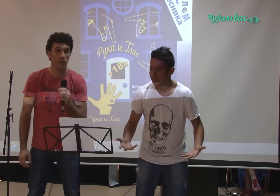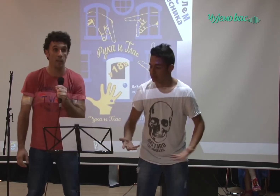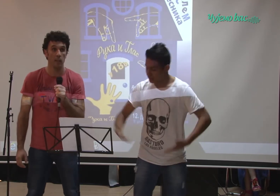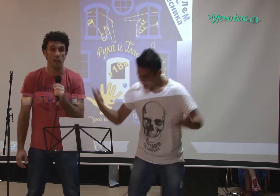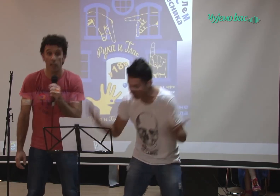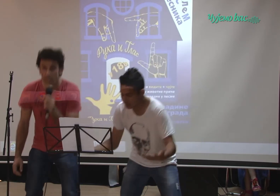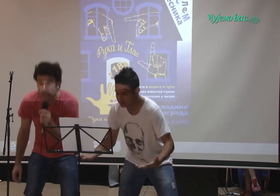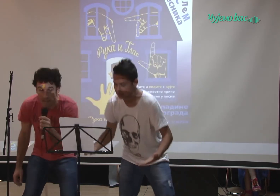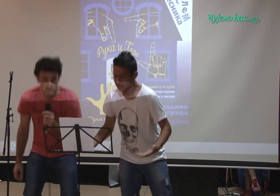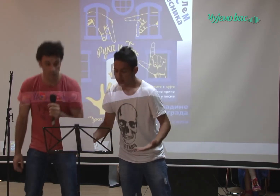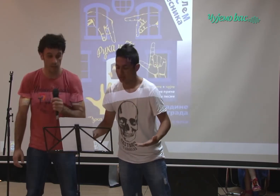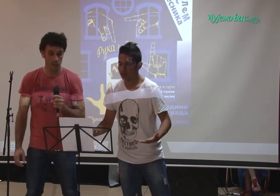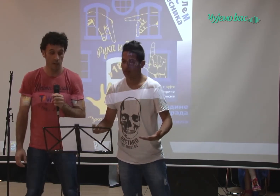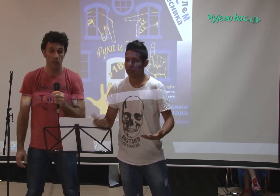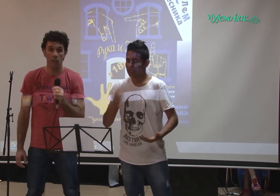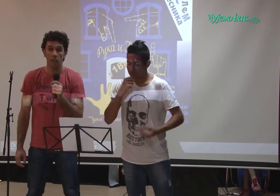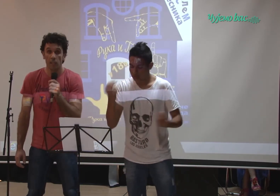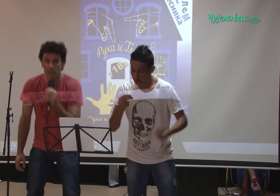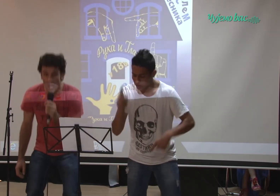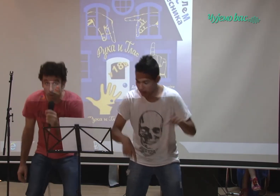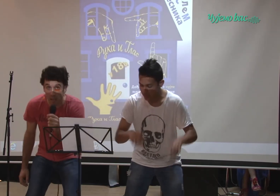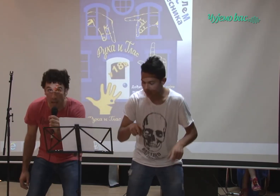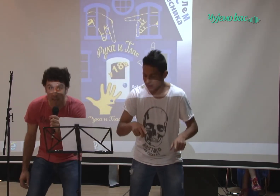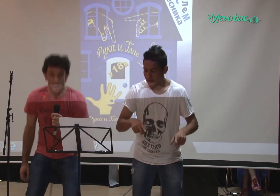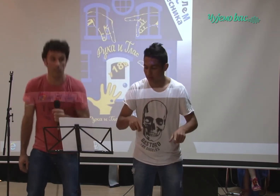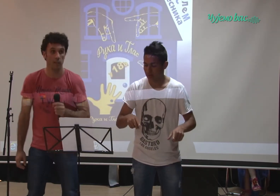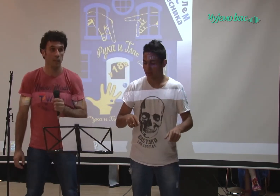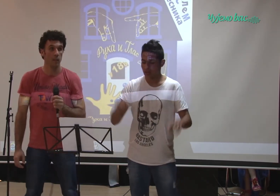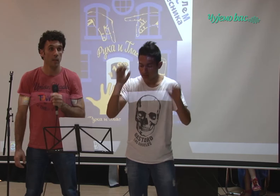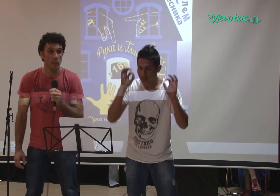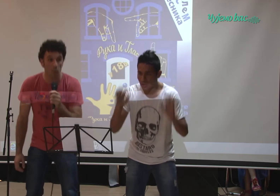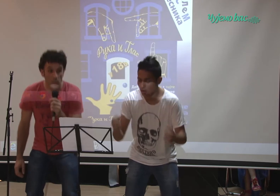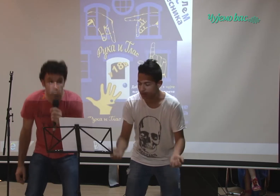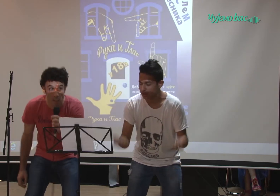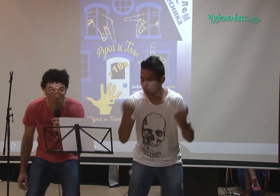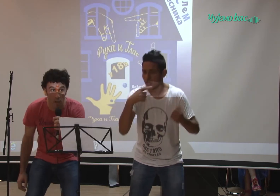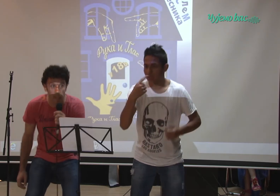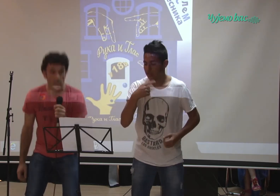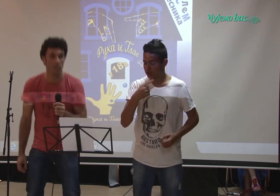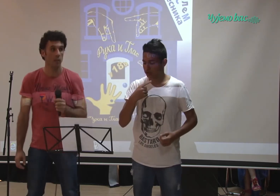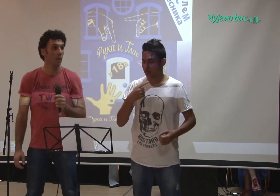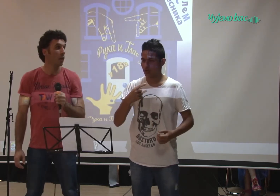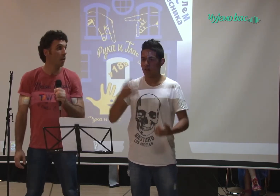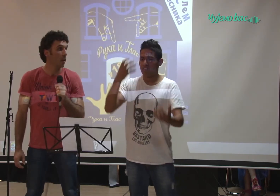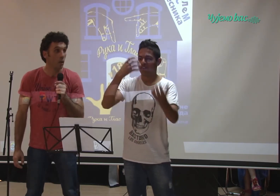ste? Gde ste? I zašto je nekad tako teško